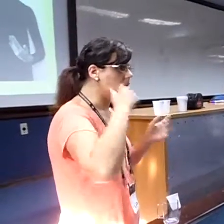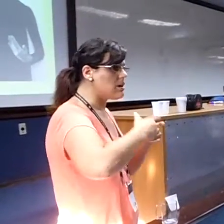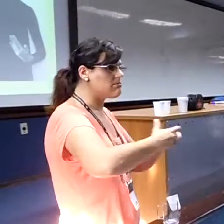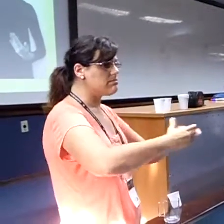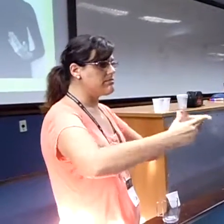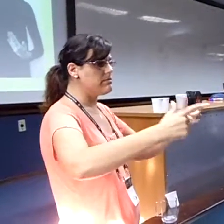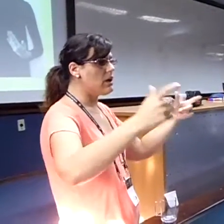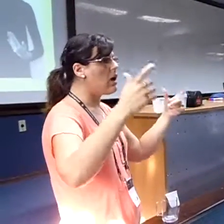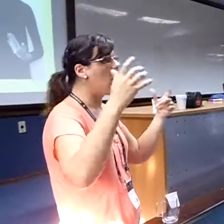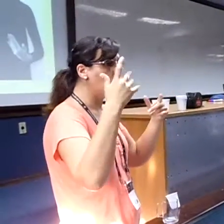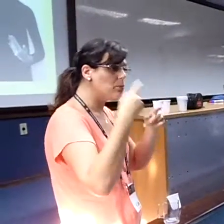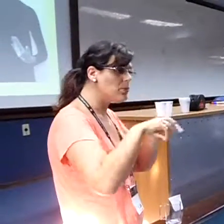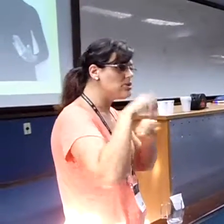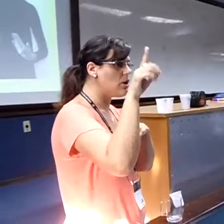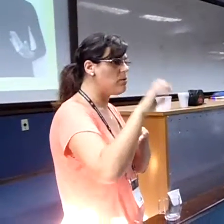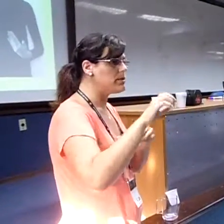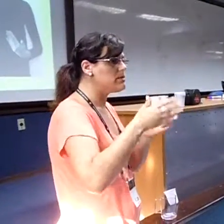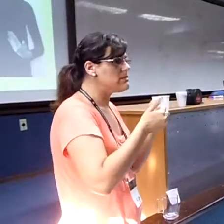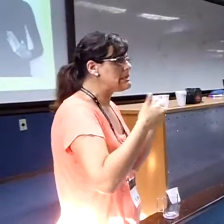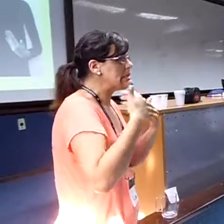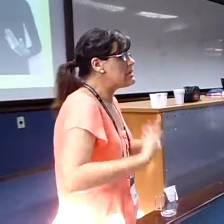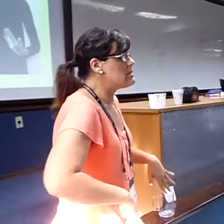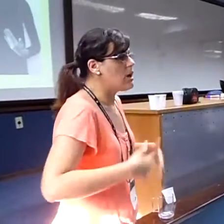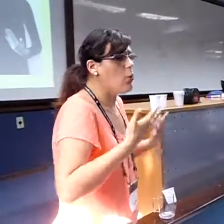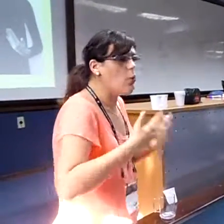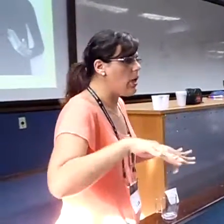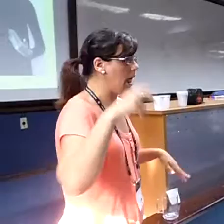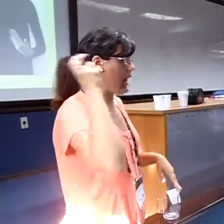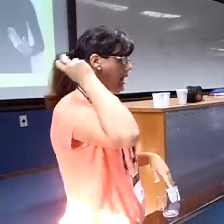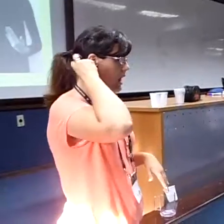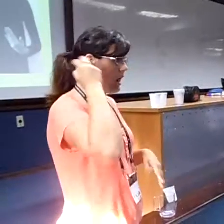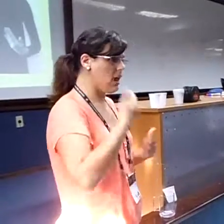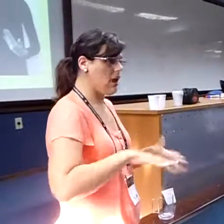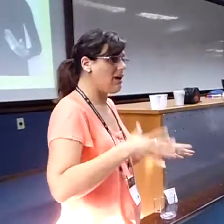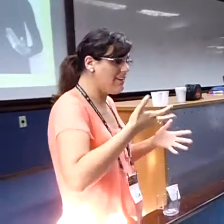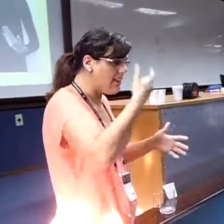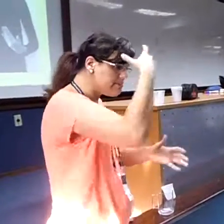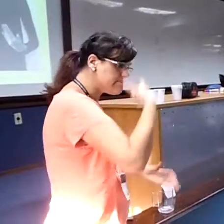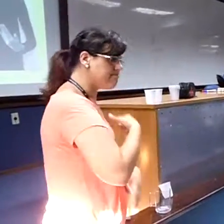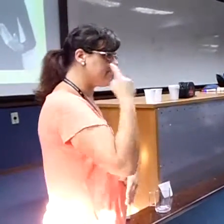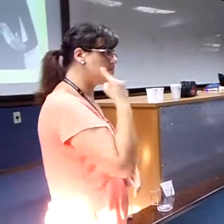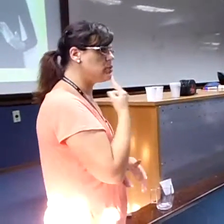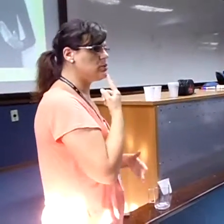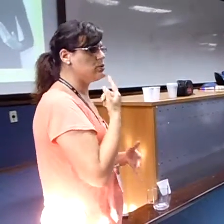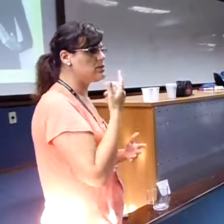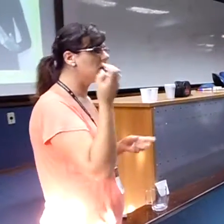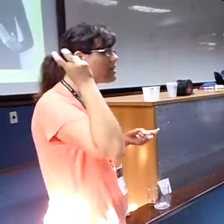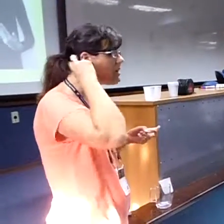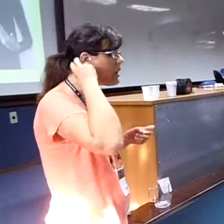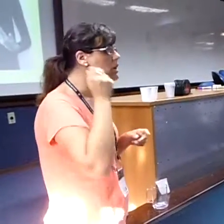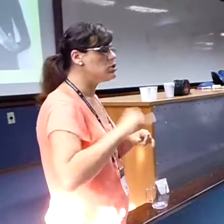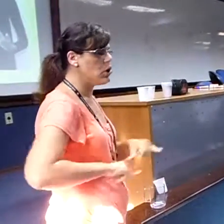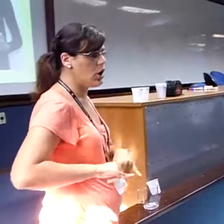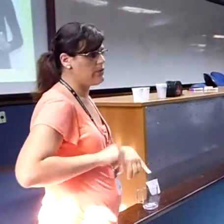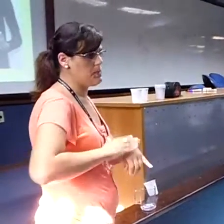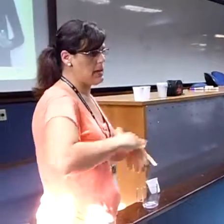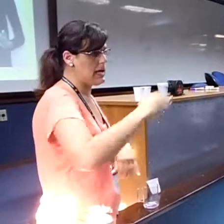muitos surdos implantados, por uso de implante coclear. Né? Aqui não querem, né? É mais a questão da